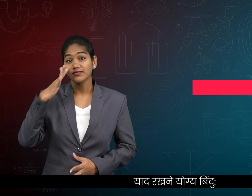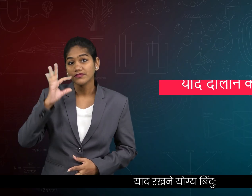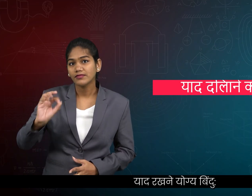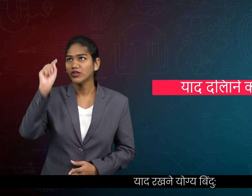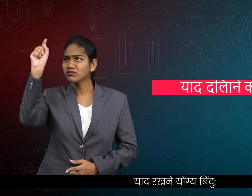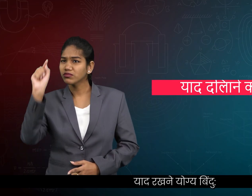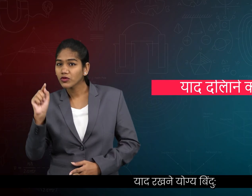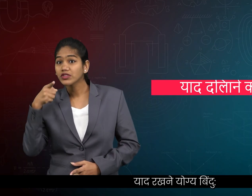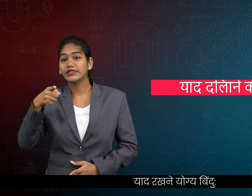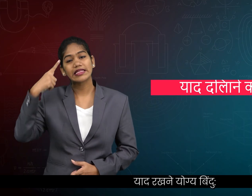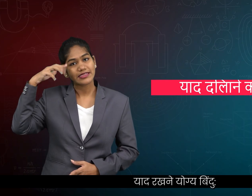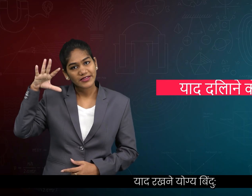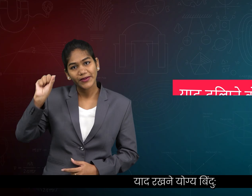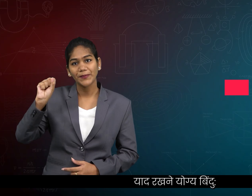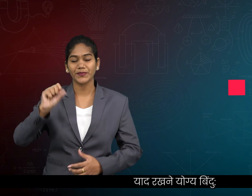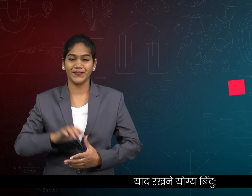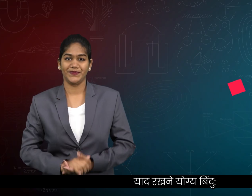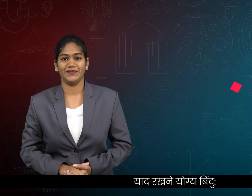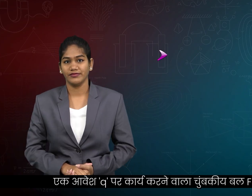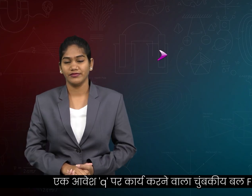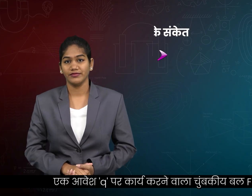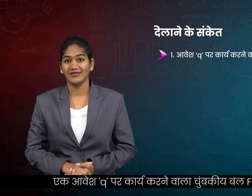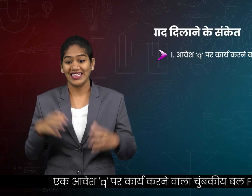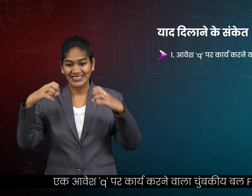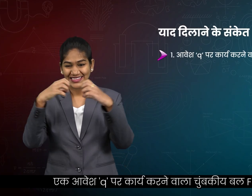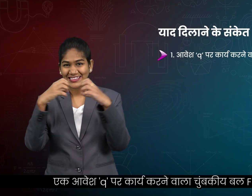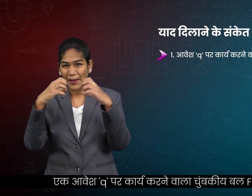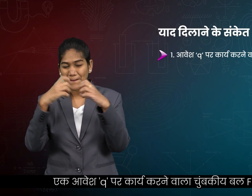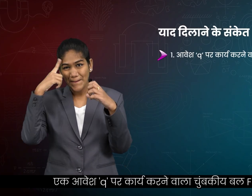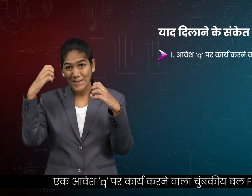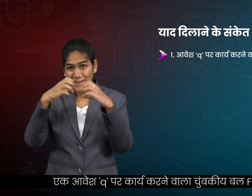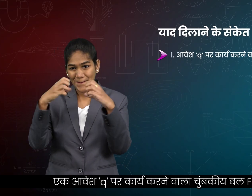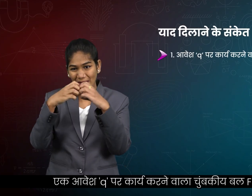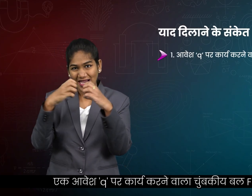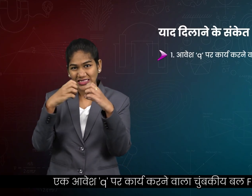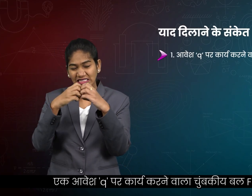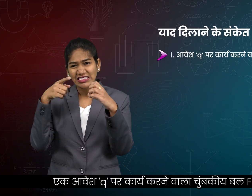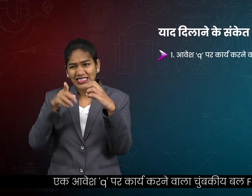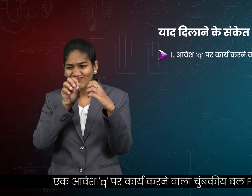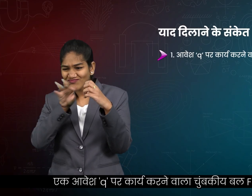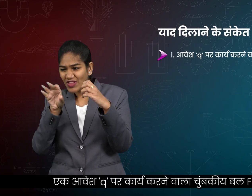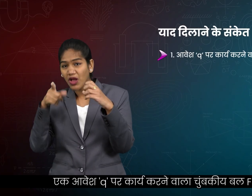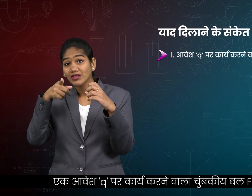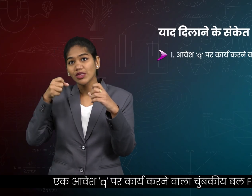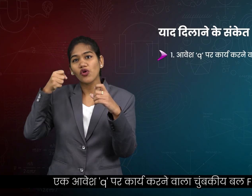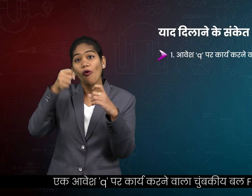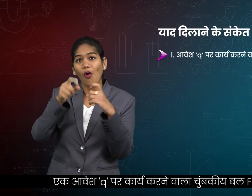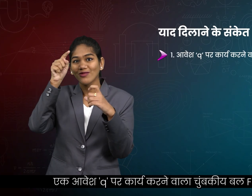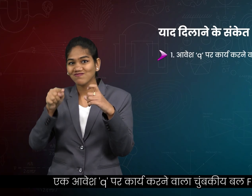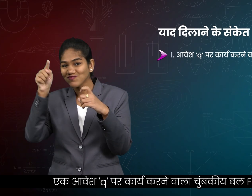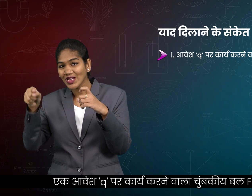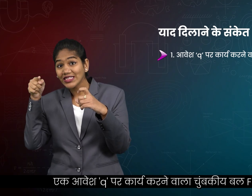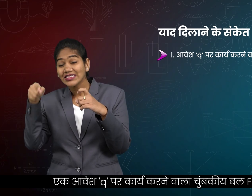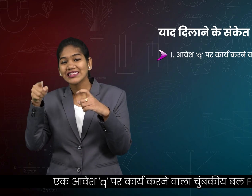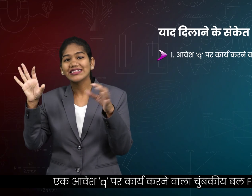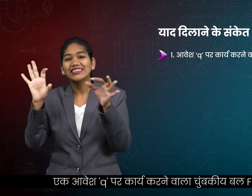याद रखने योग्य बिंदु: एक आवेश Q पर कार्य करने वाले